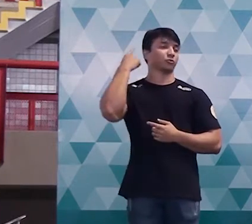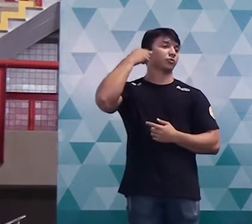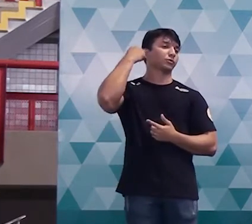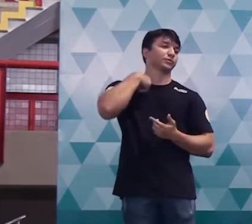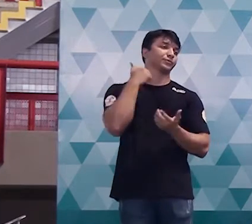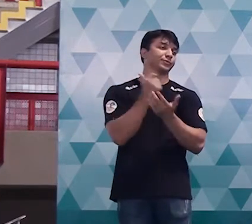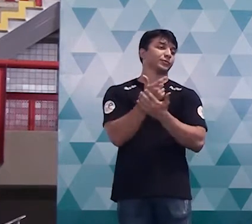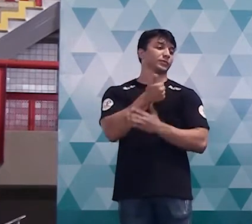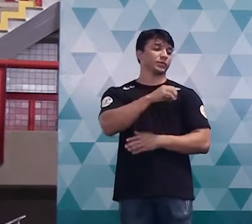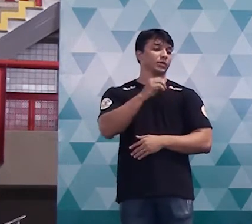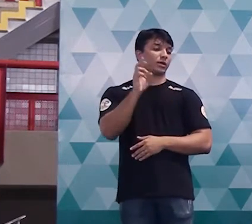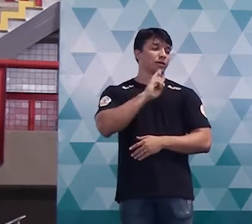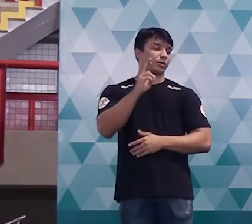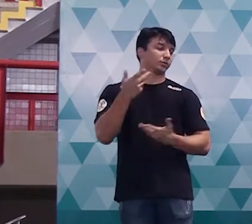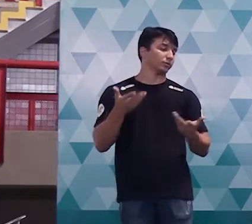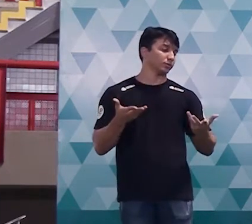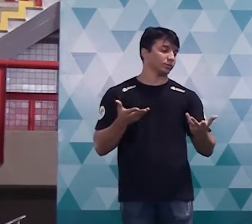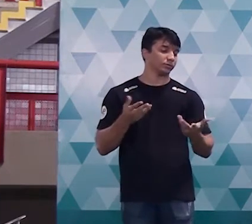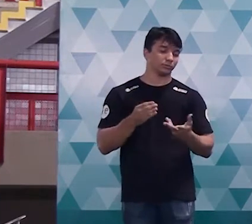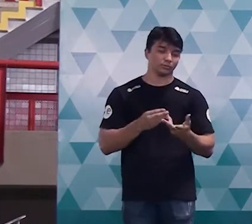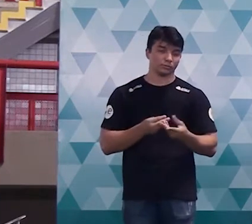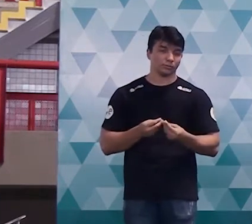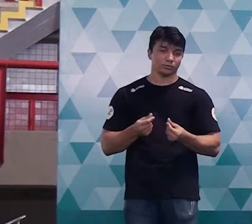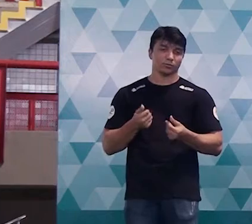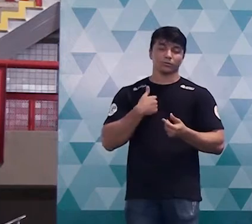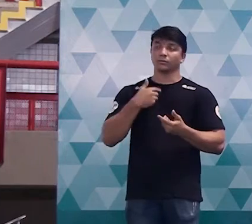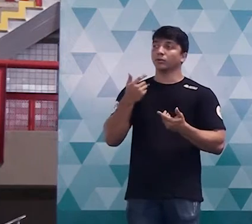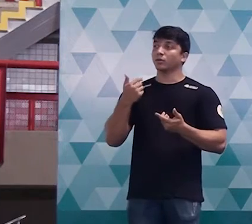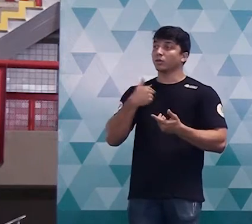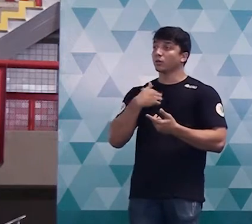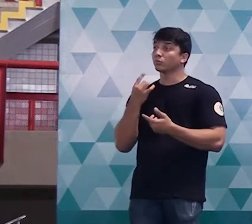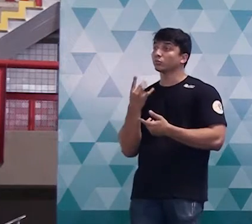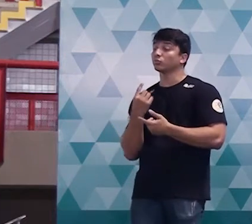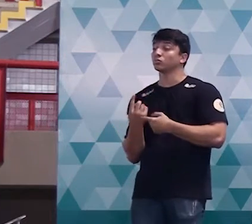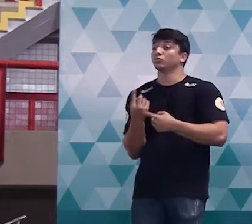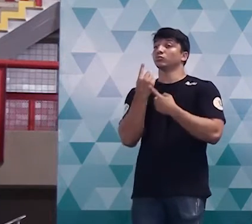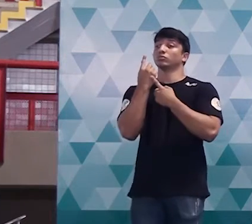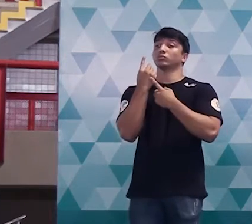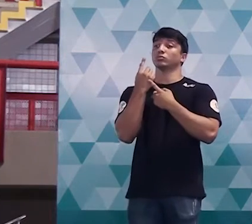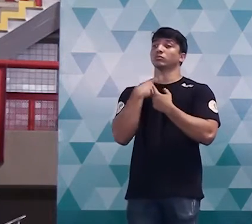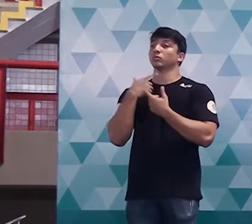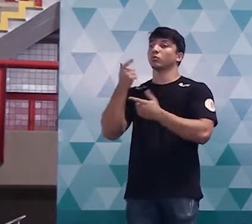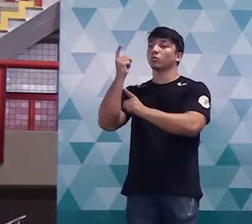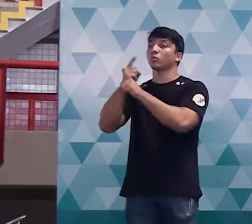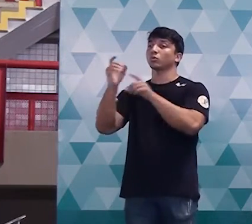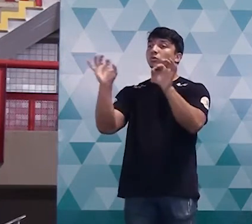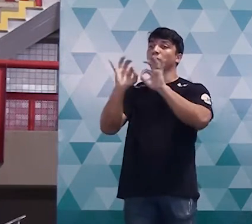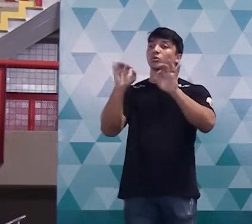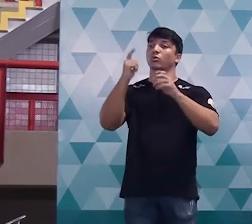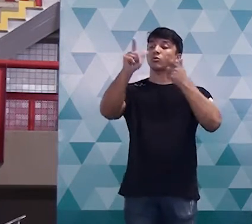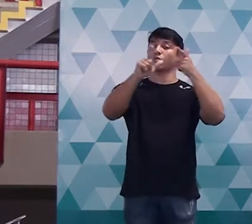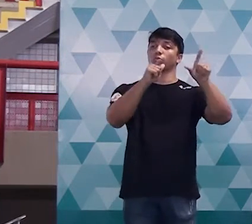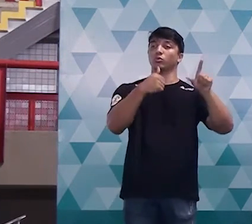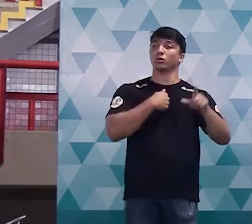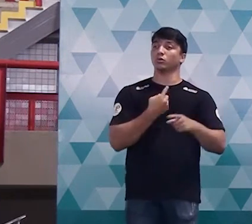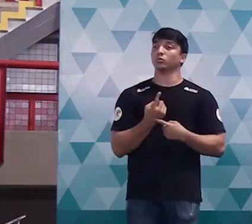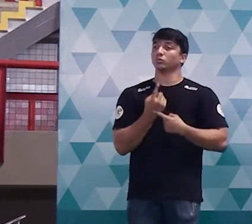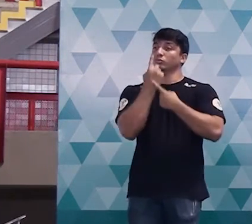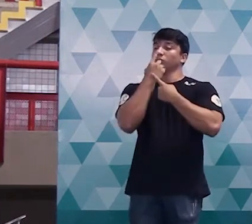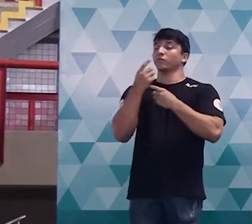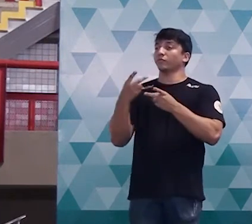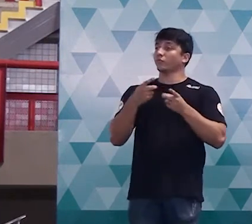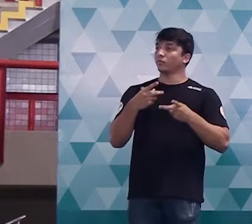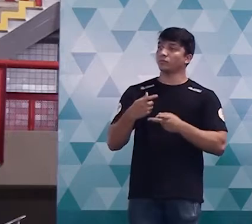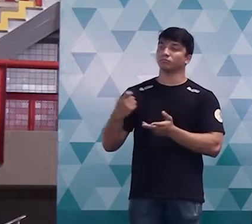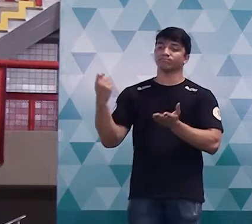de dar R$100 num pendrivezinho desse pequenininho aí. Meu amigo, só eu vendo, você não vai conseguir encontrar em lugar nenhum. Eu tenho um monopólio, então você vai